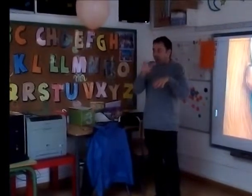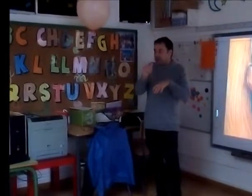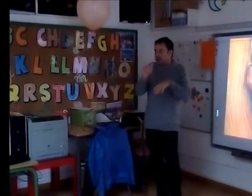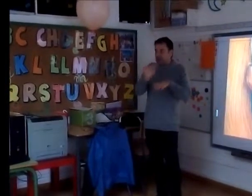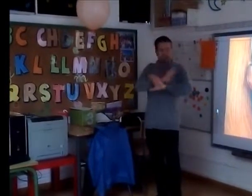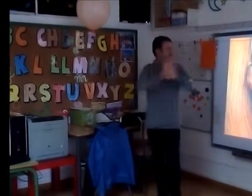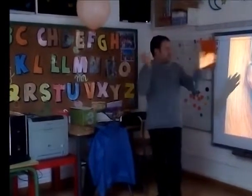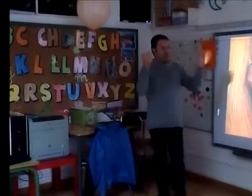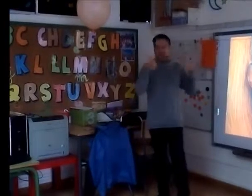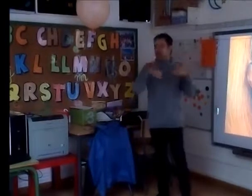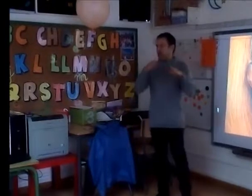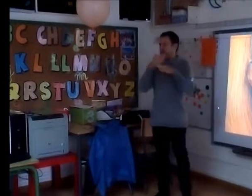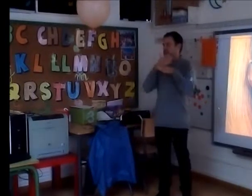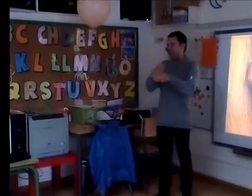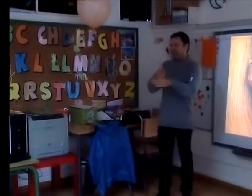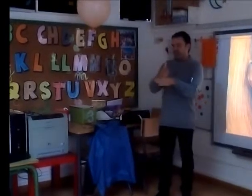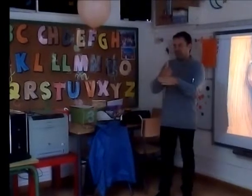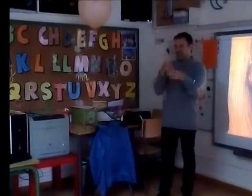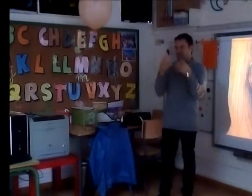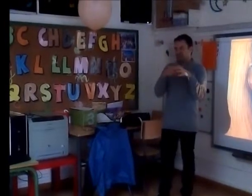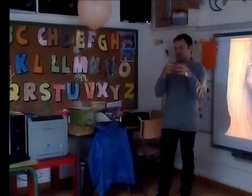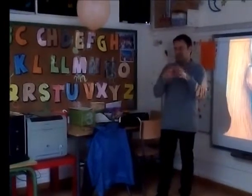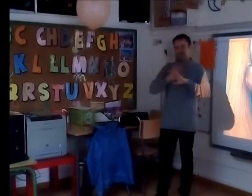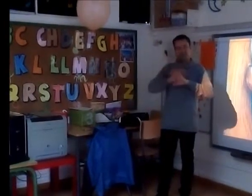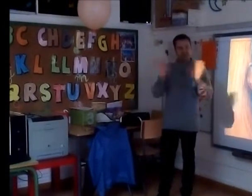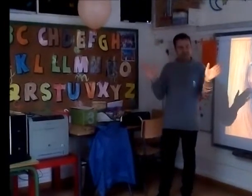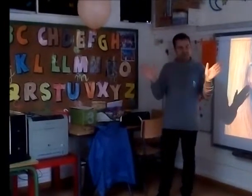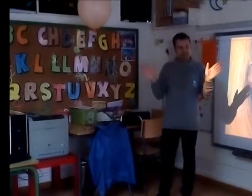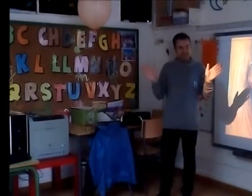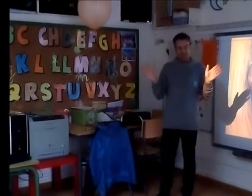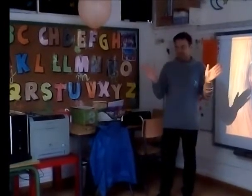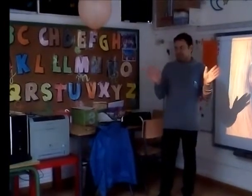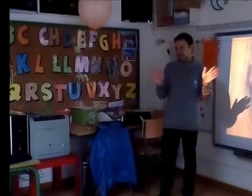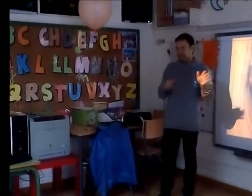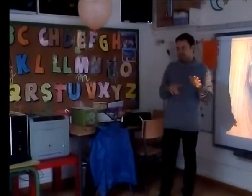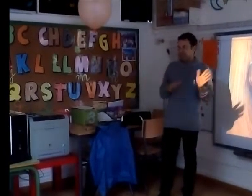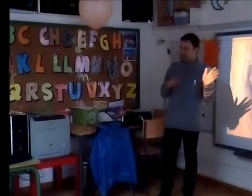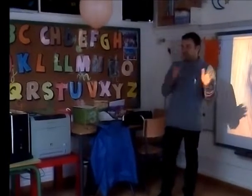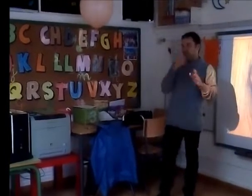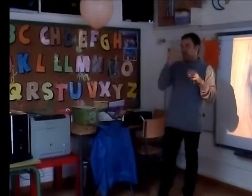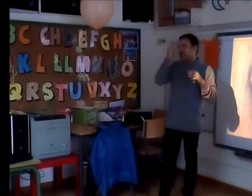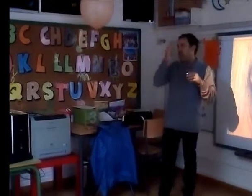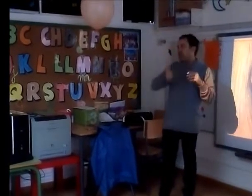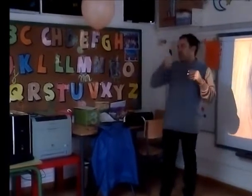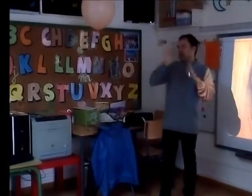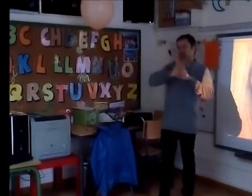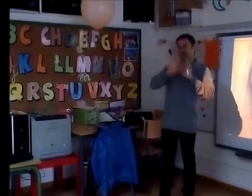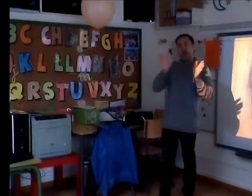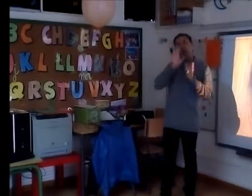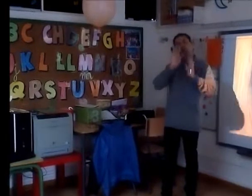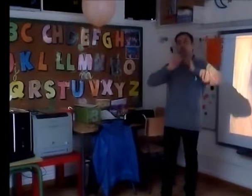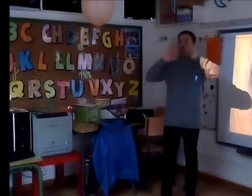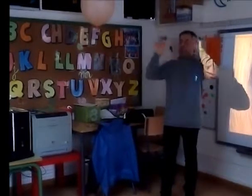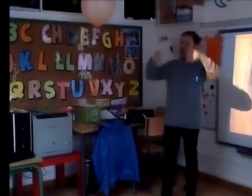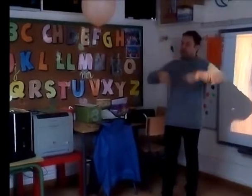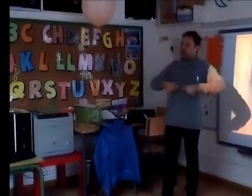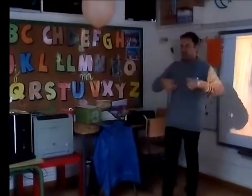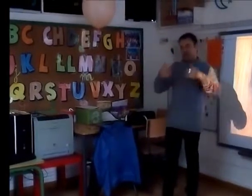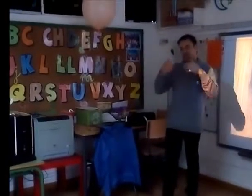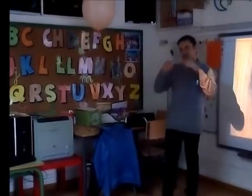huevo también! Así que ya tengo suficiente, yo creo que ya, ahora, no me hacen falta más, así que me voy a volver